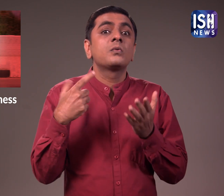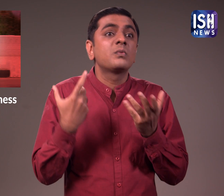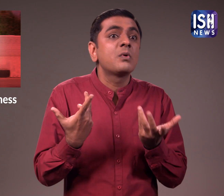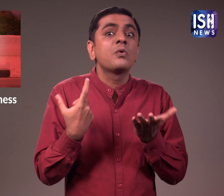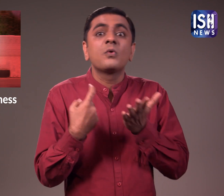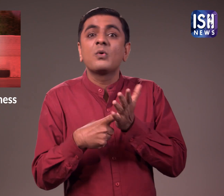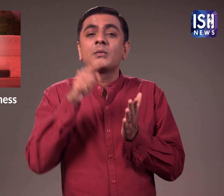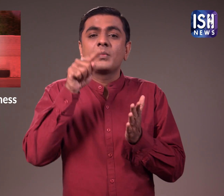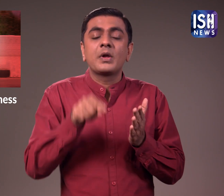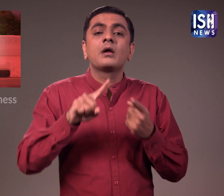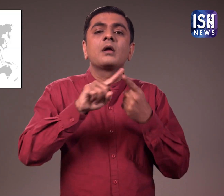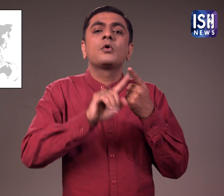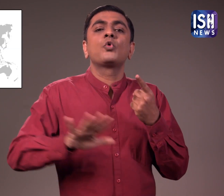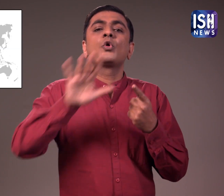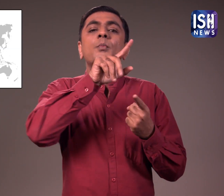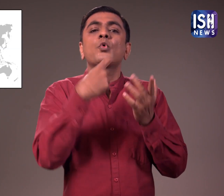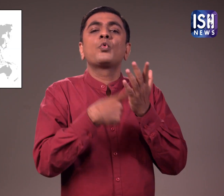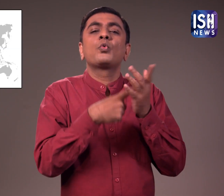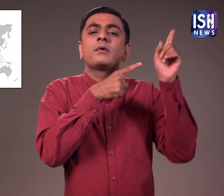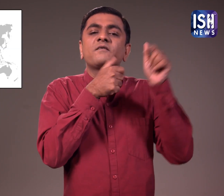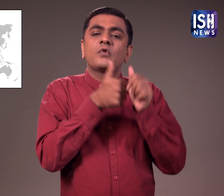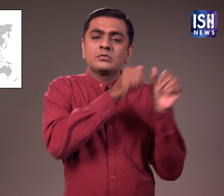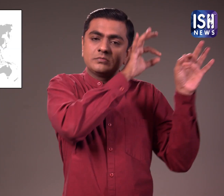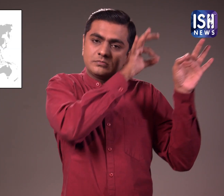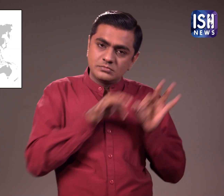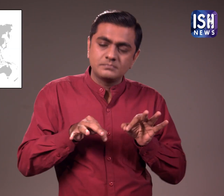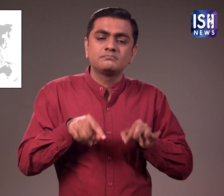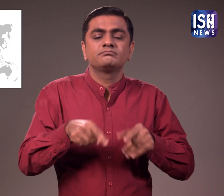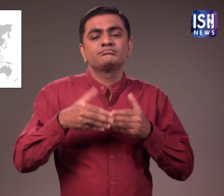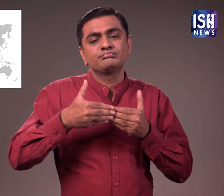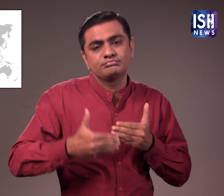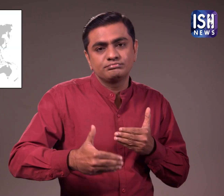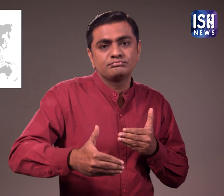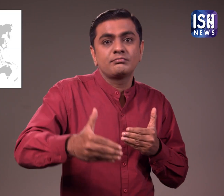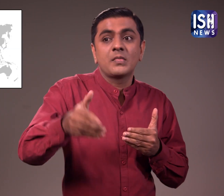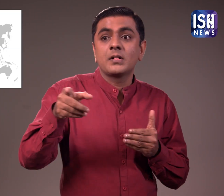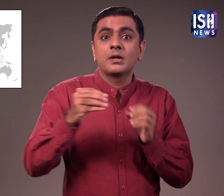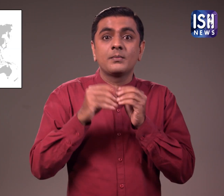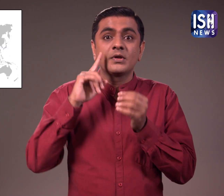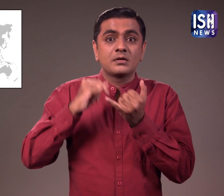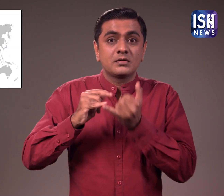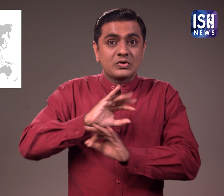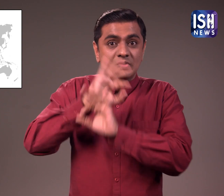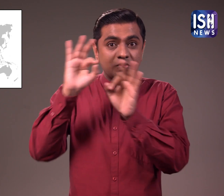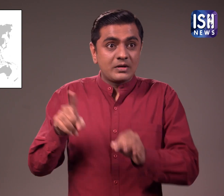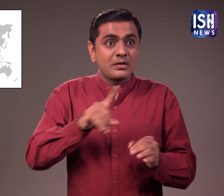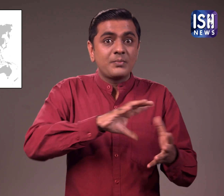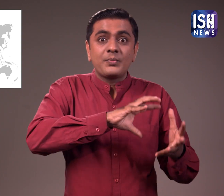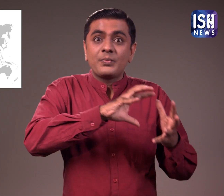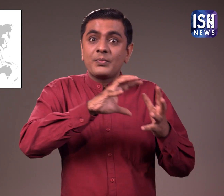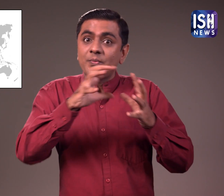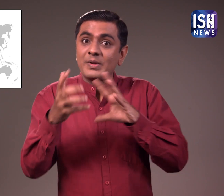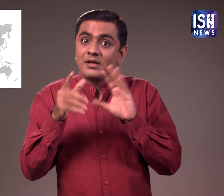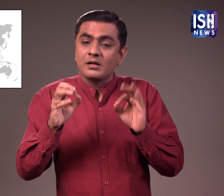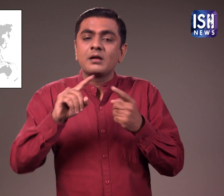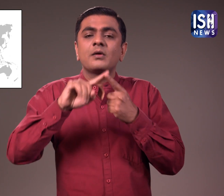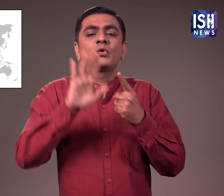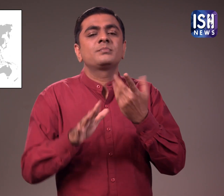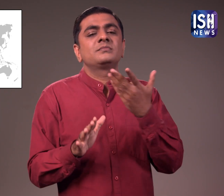तक भारत को योरोपी मानकों का पालन करना हुगा एक बार B.I.S. नियम बना लेगा तो हम भारतिय